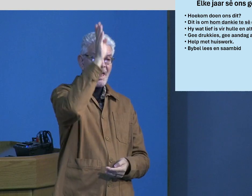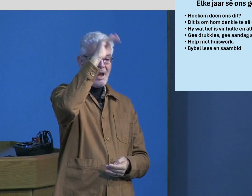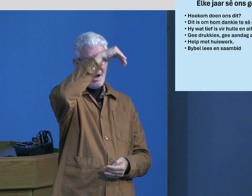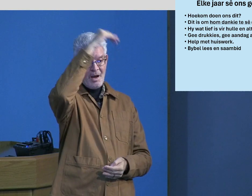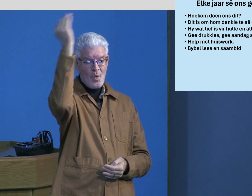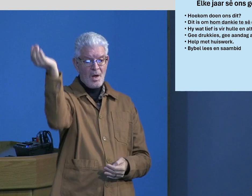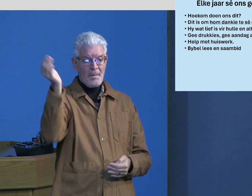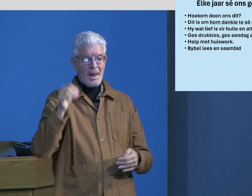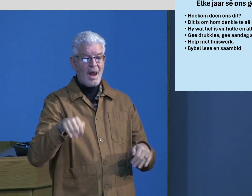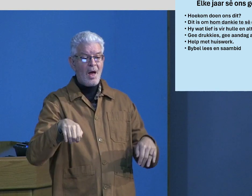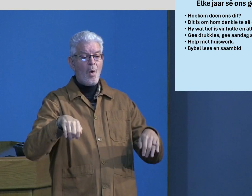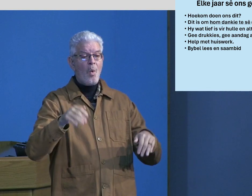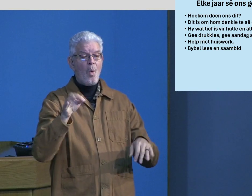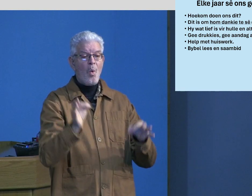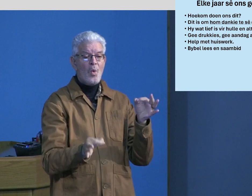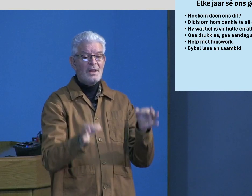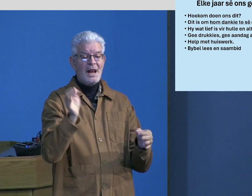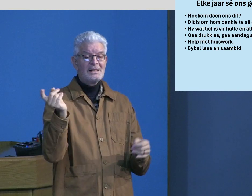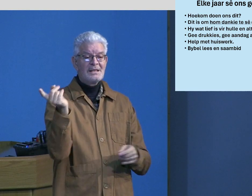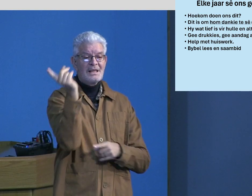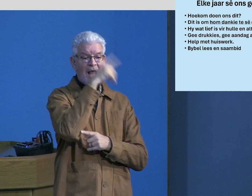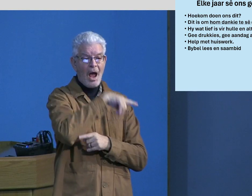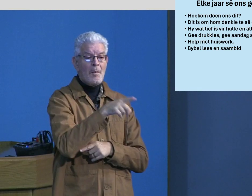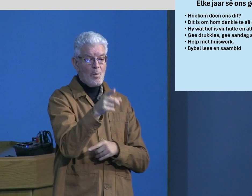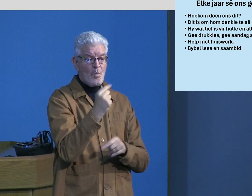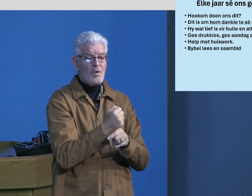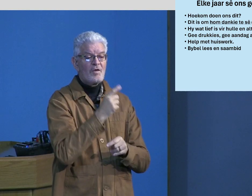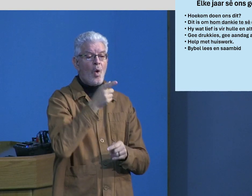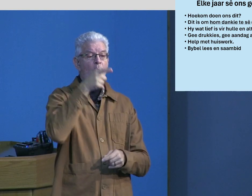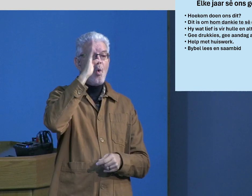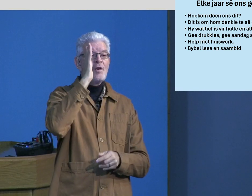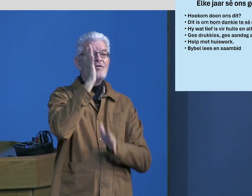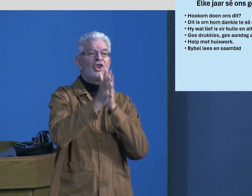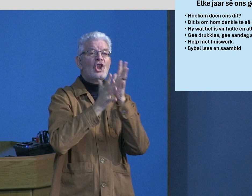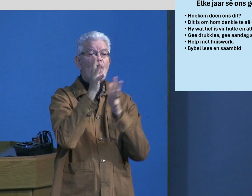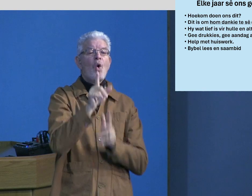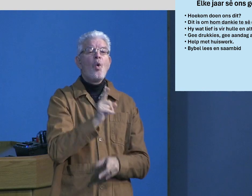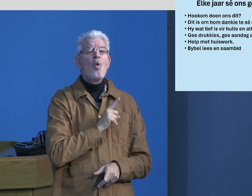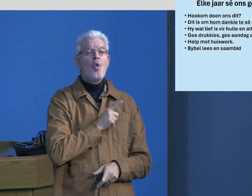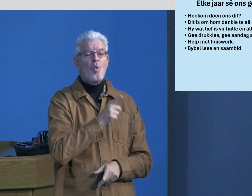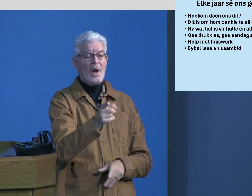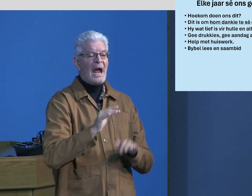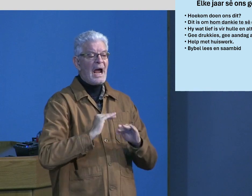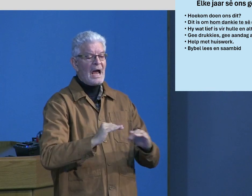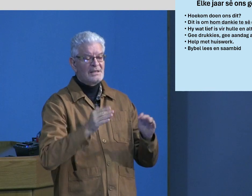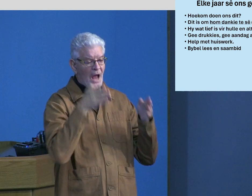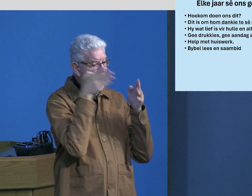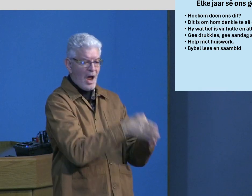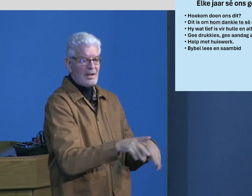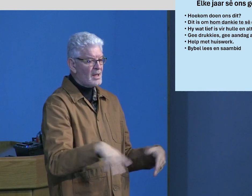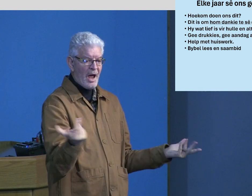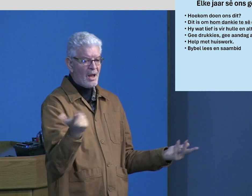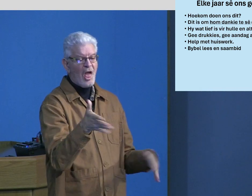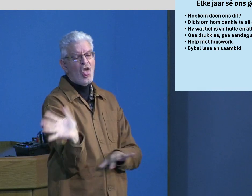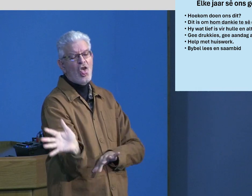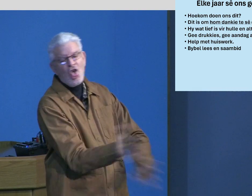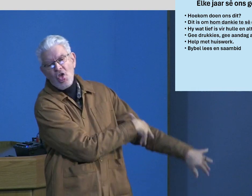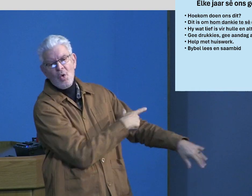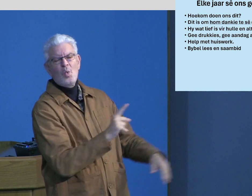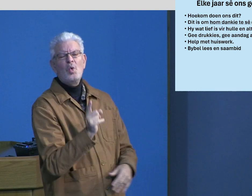die dag in die sterf en in die hemel ingaan en daar's 'n oordeelsdag, dan sal ons vir God moet verduidelik en rekenskap gee, hoekom het ons nie